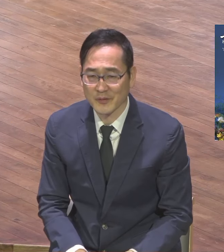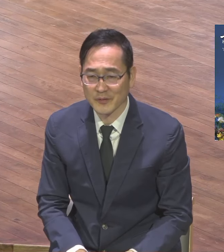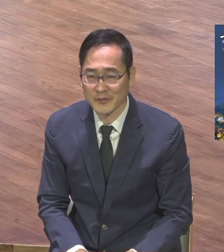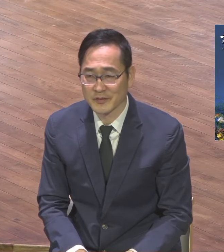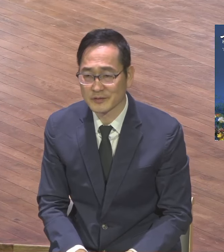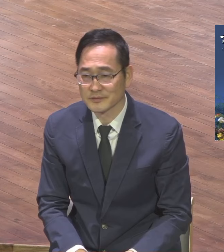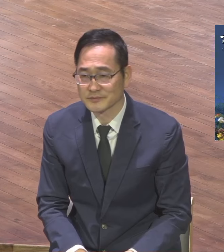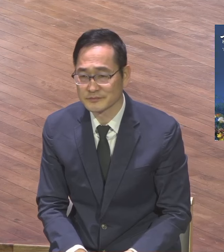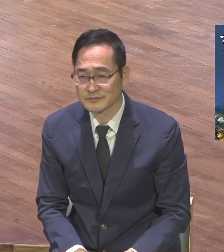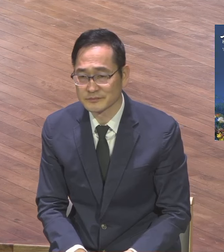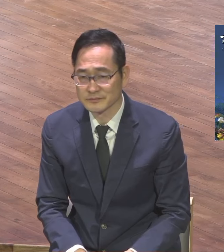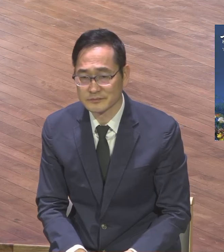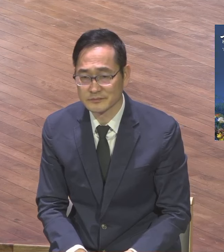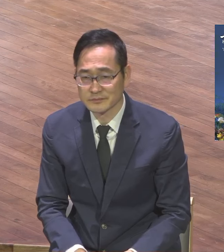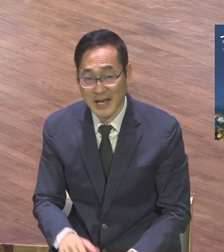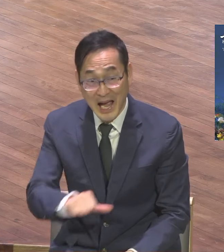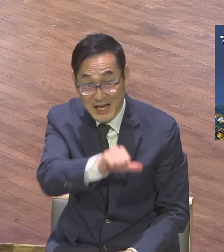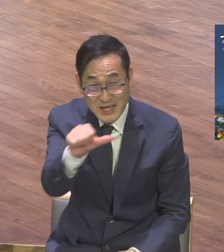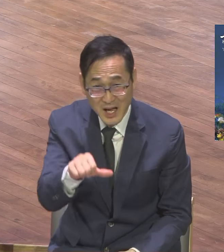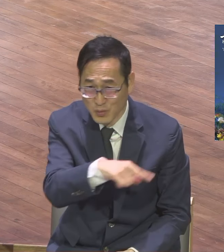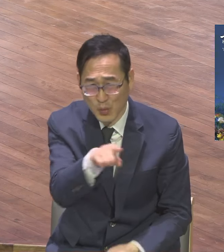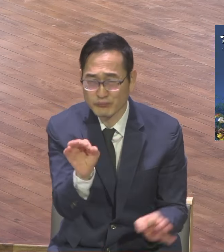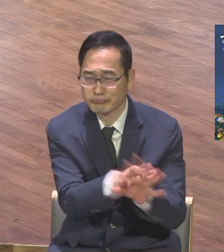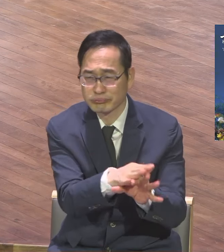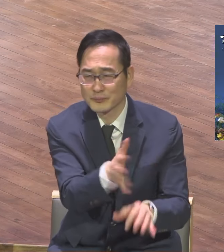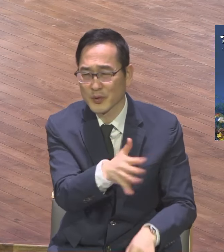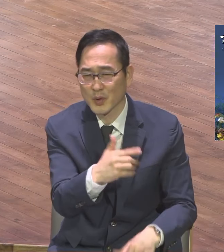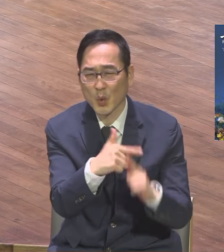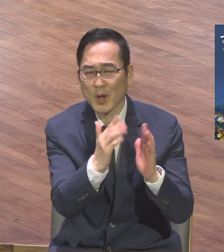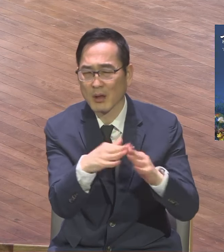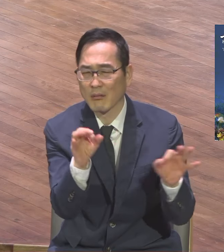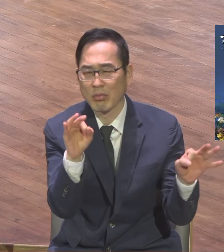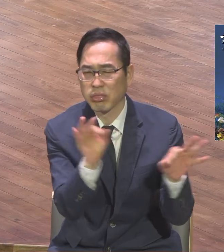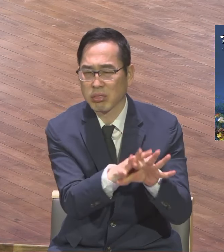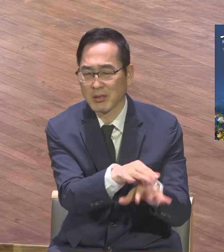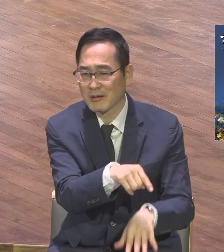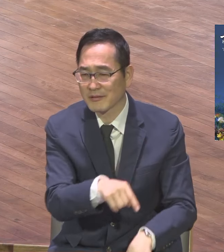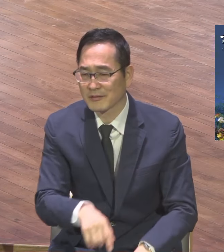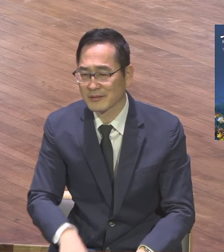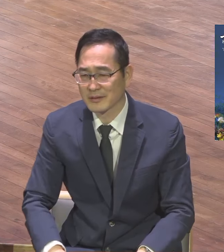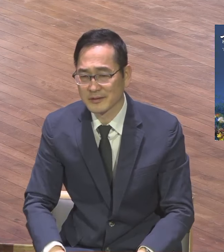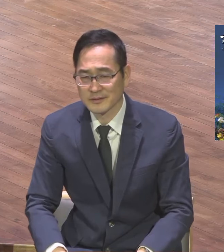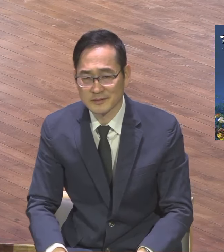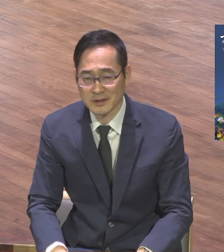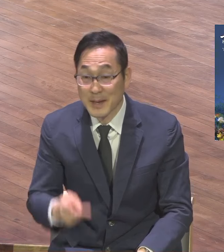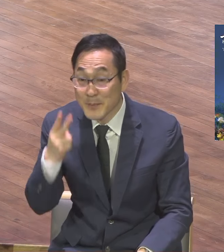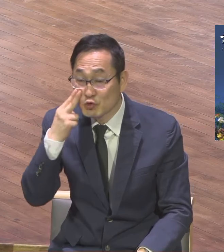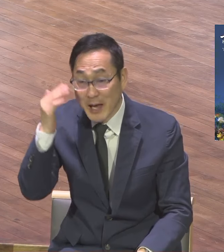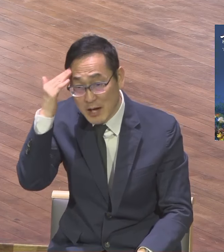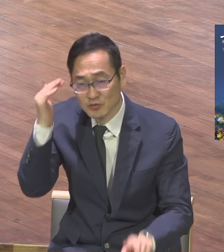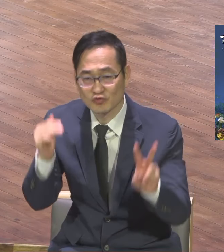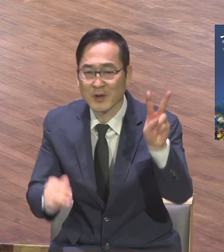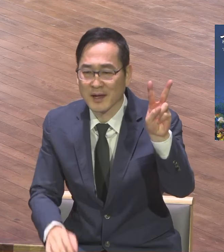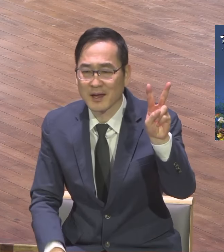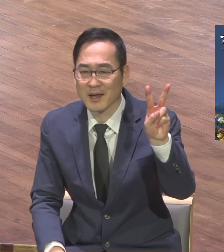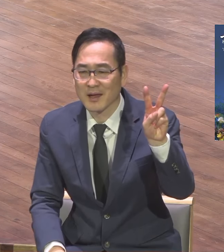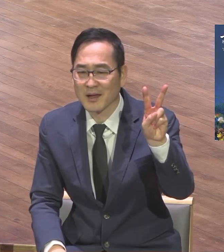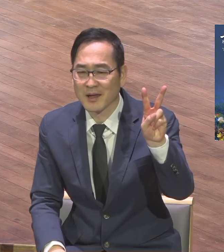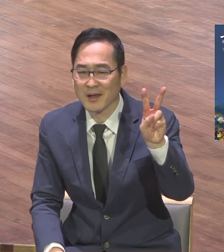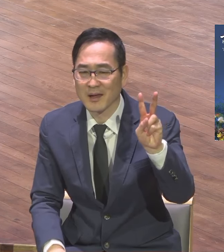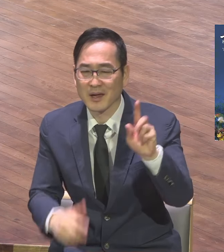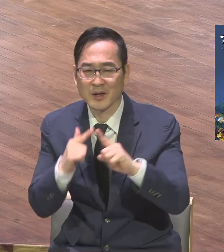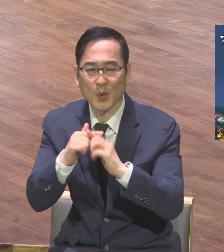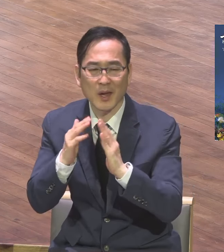거니까 유일하게 한국 미국과 한국 남았습니다. 지구촌에 미국과 한국이 지금